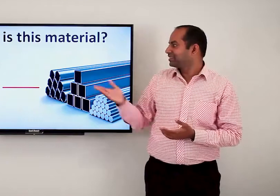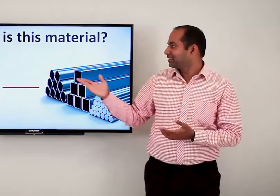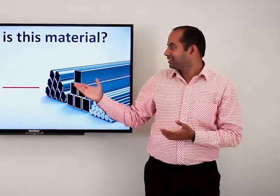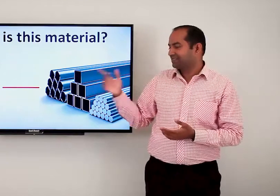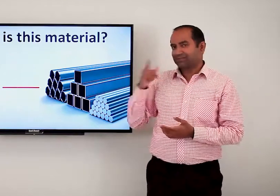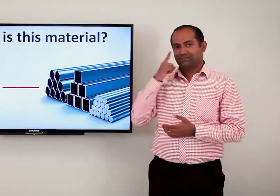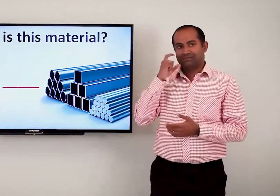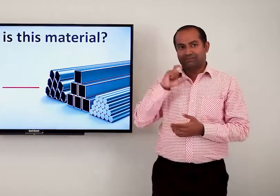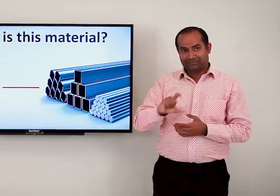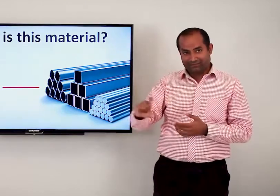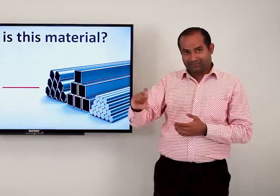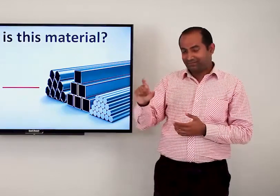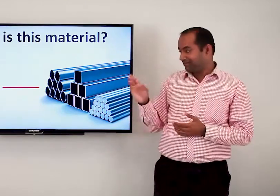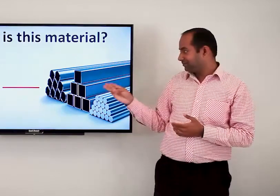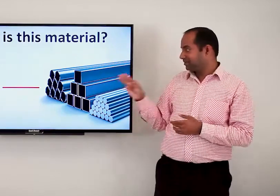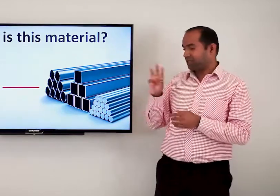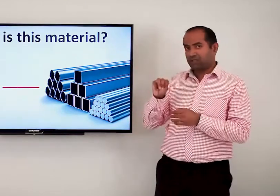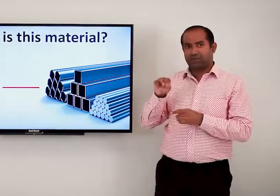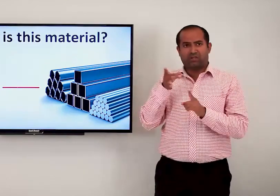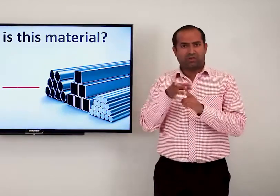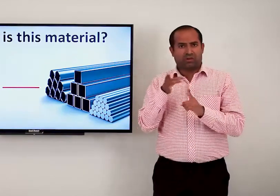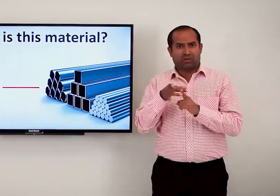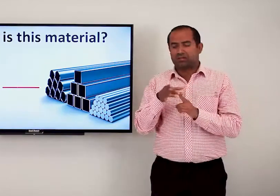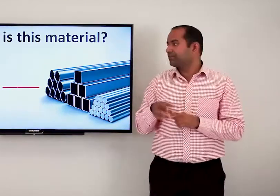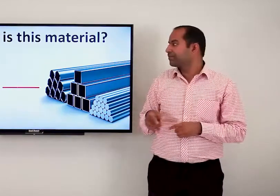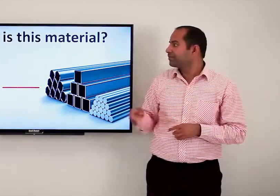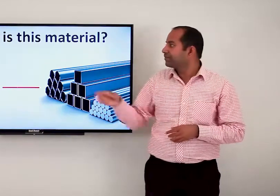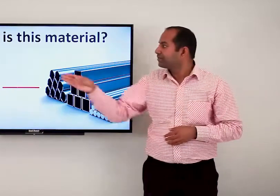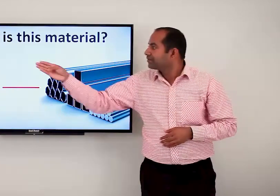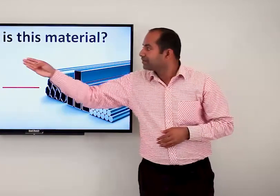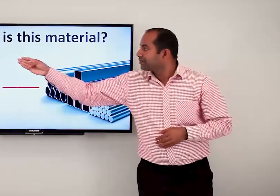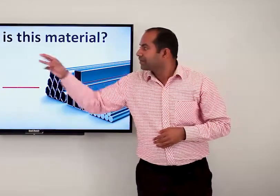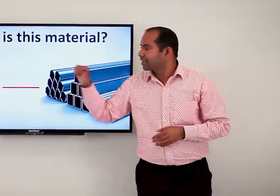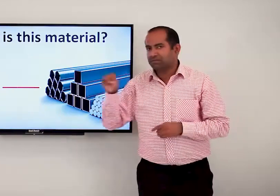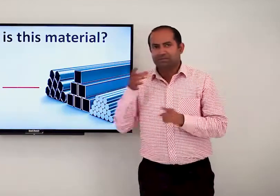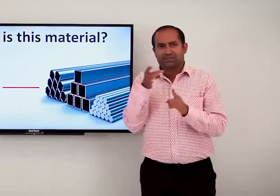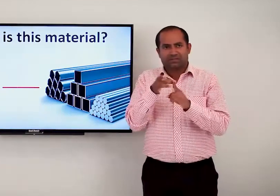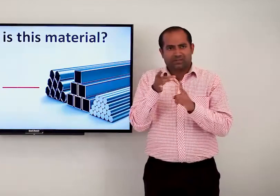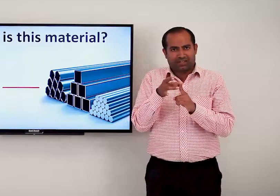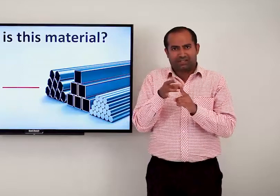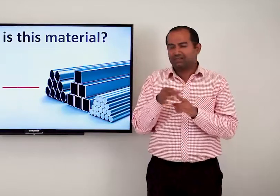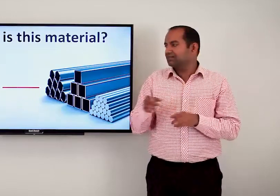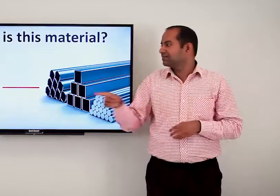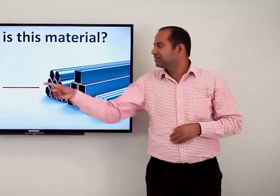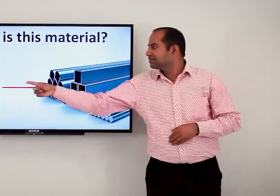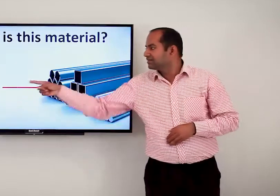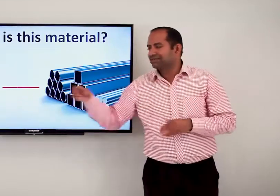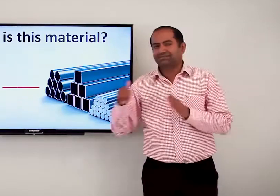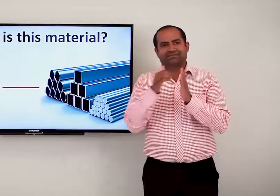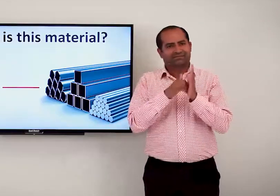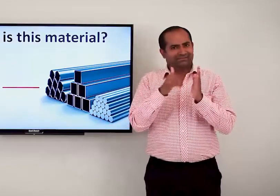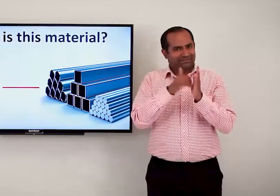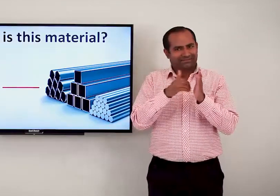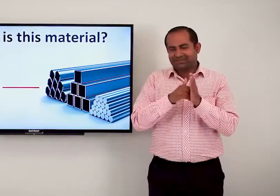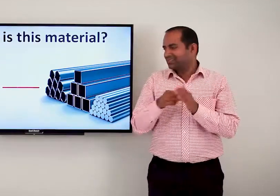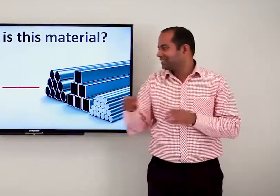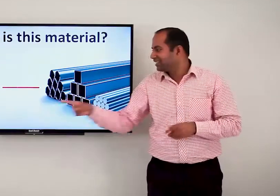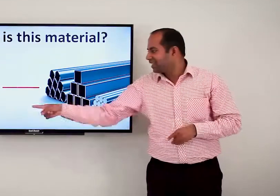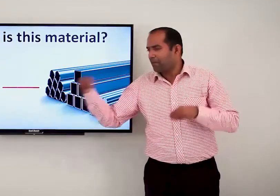ये क्या चीज है? तस्वीर देखें। क्या ये धातु है, लकड़ी है